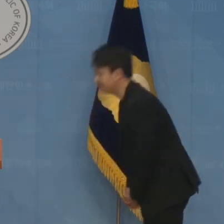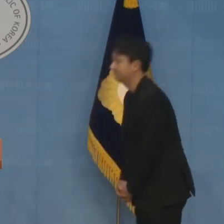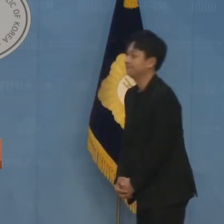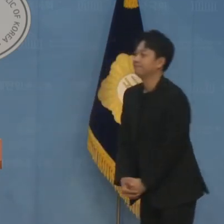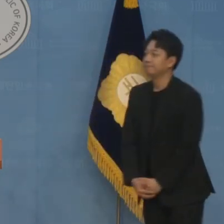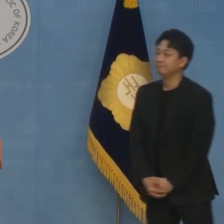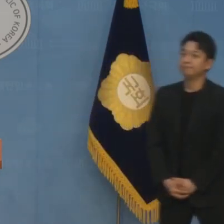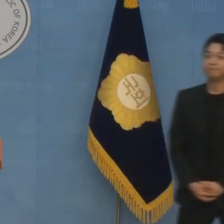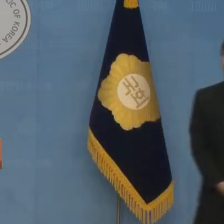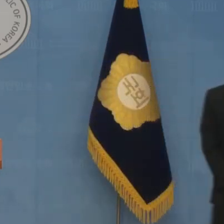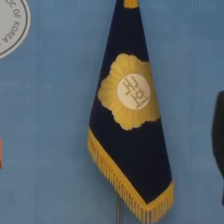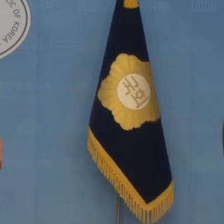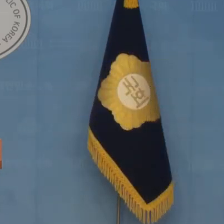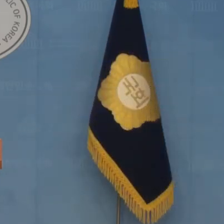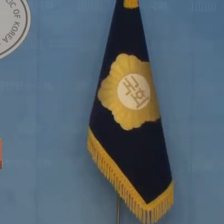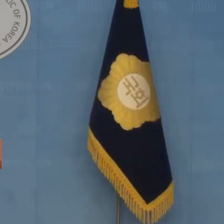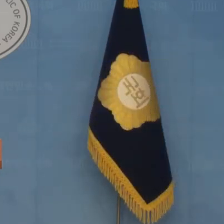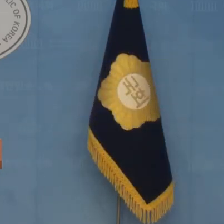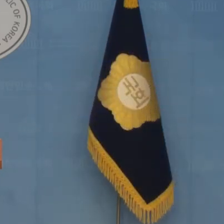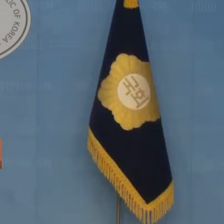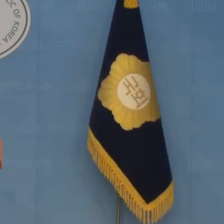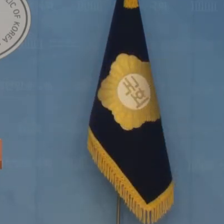감사합니다 n